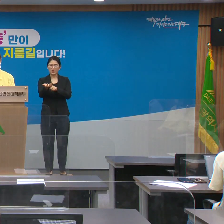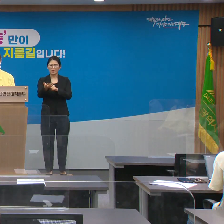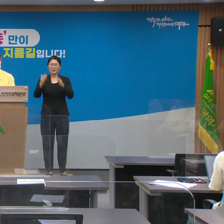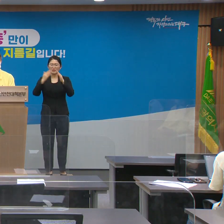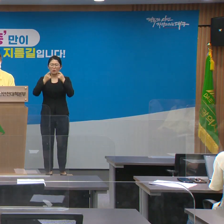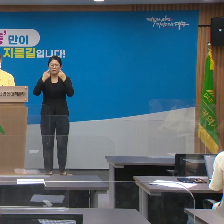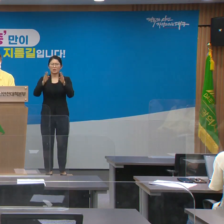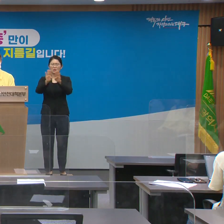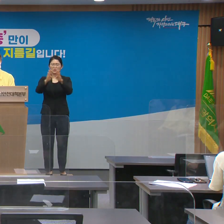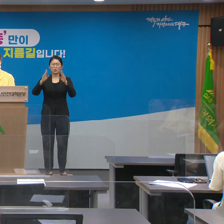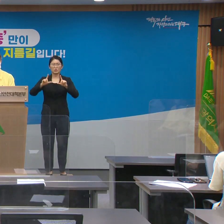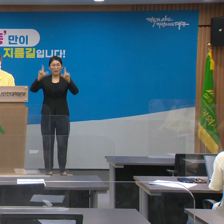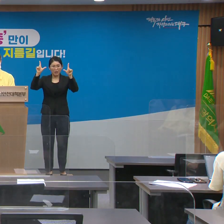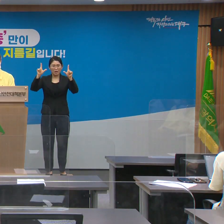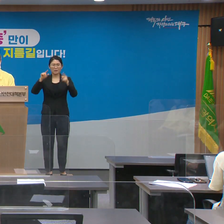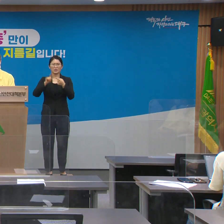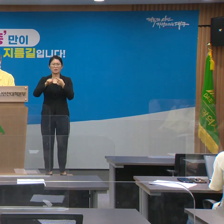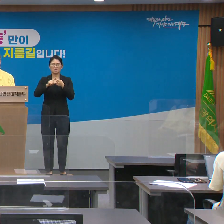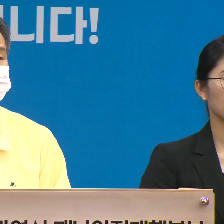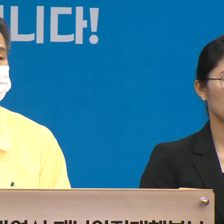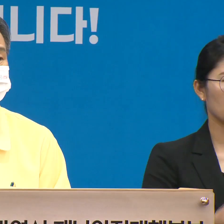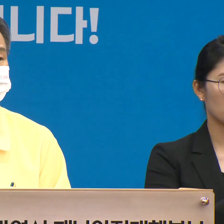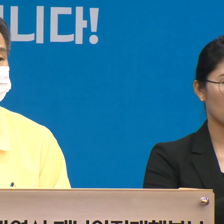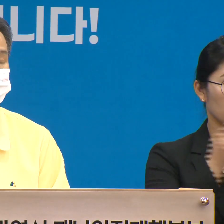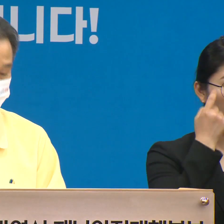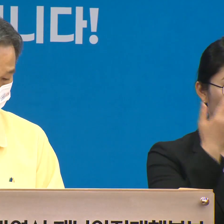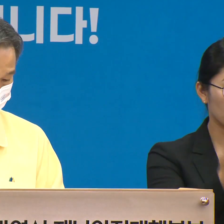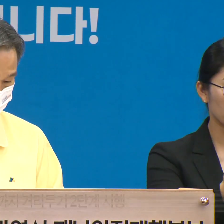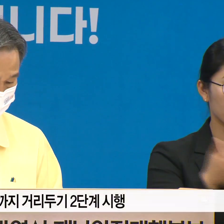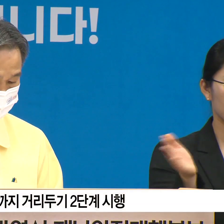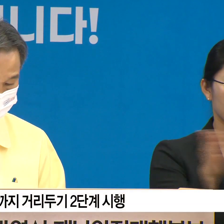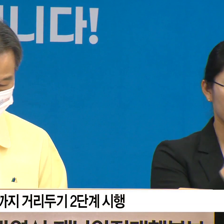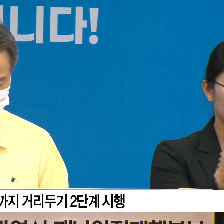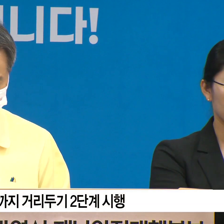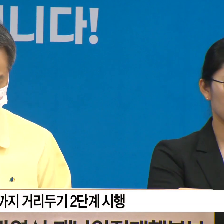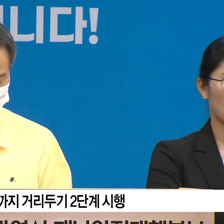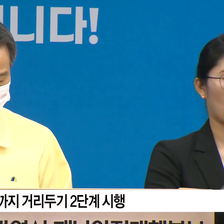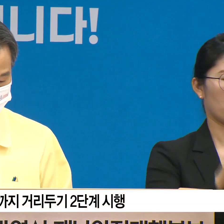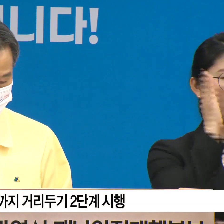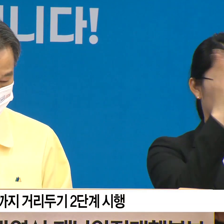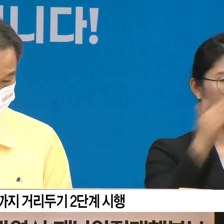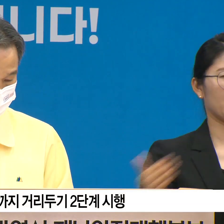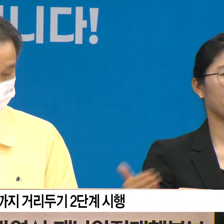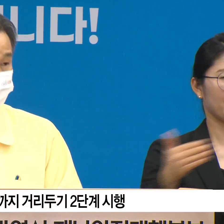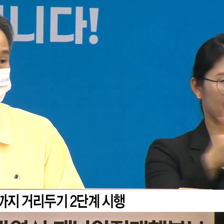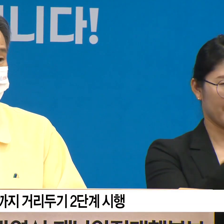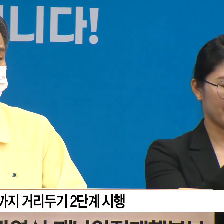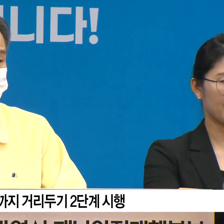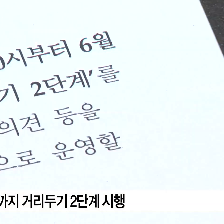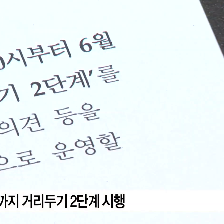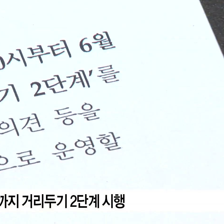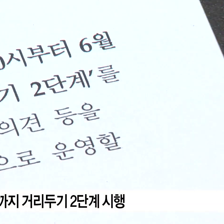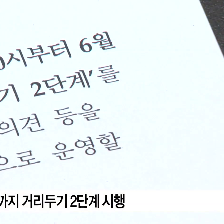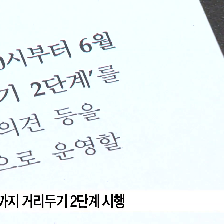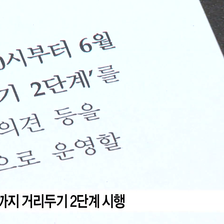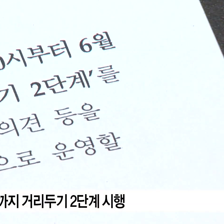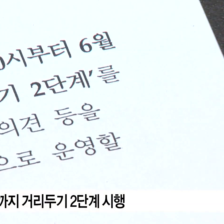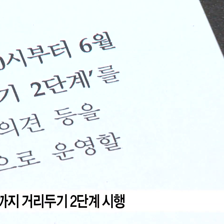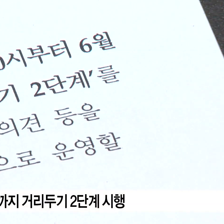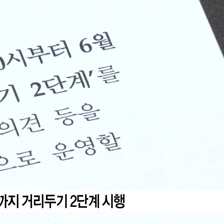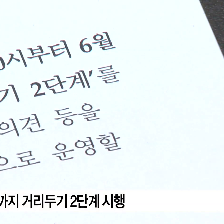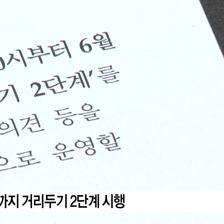대우 씨가 5일 0시부터 20일 자정까지 대구 전역을 대상으로 사회적 그리도 기 2단계 를 실행하고